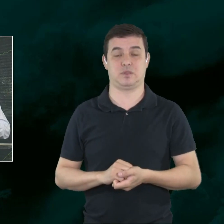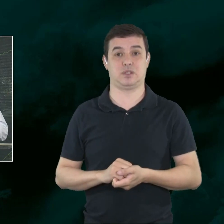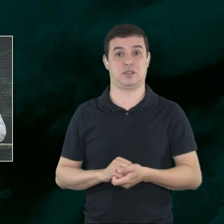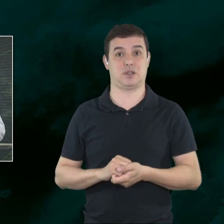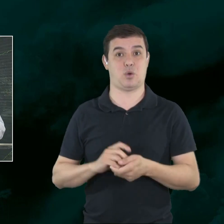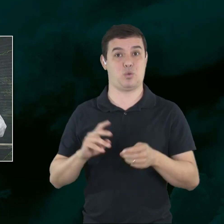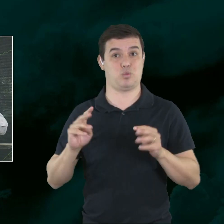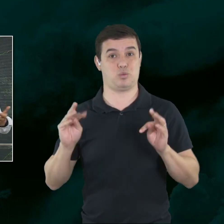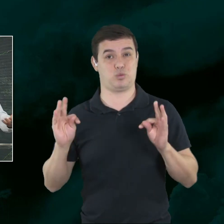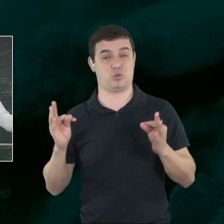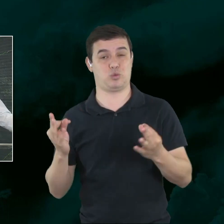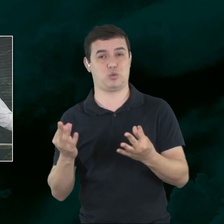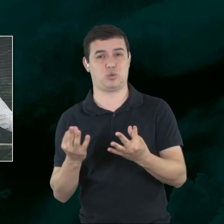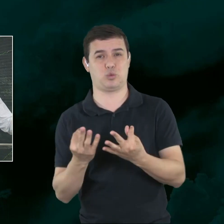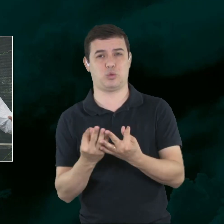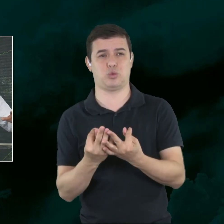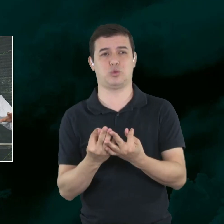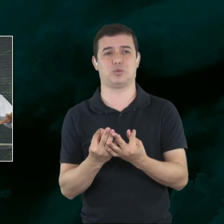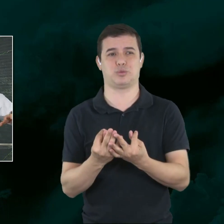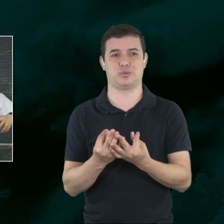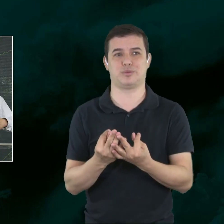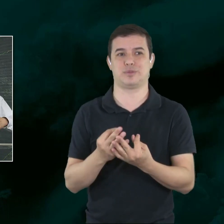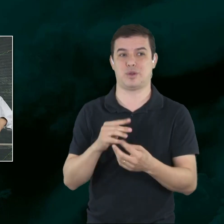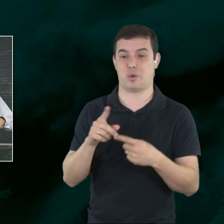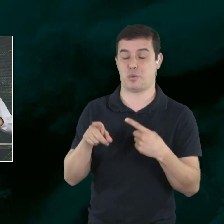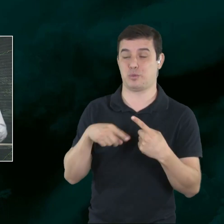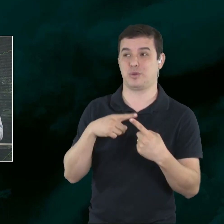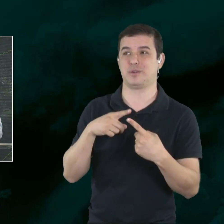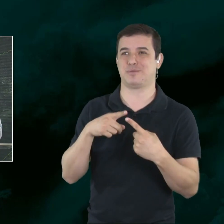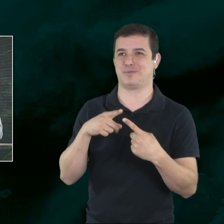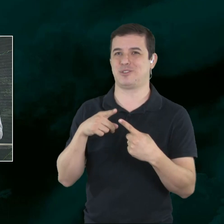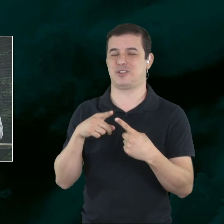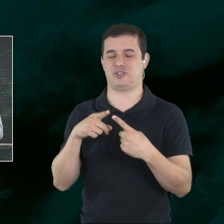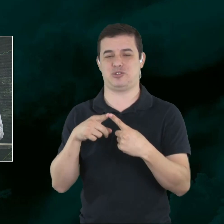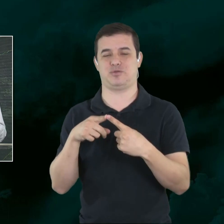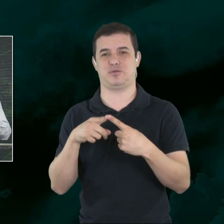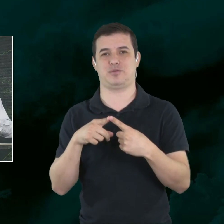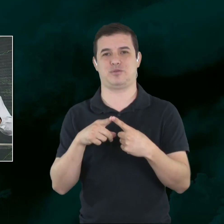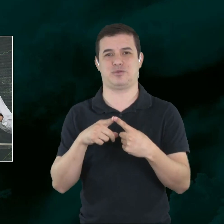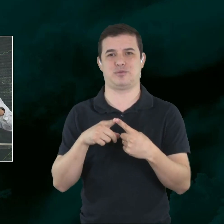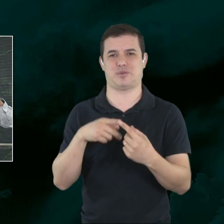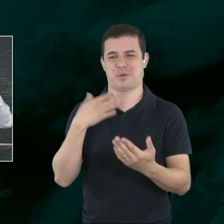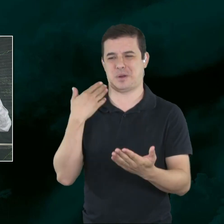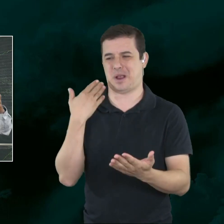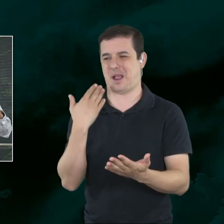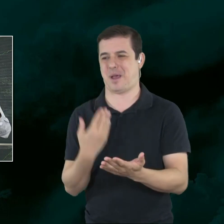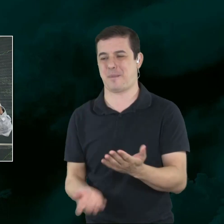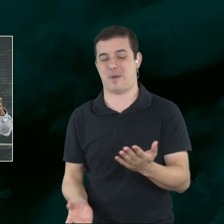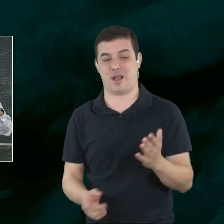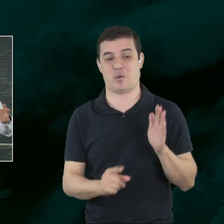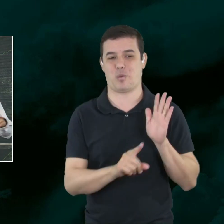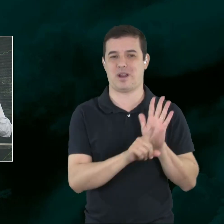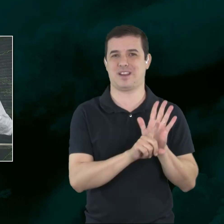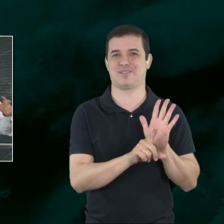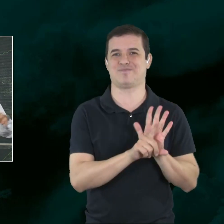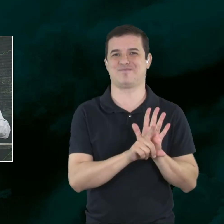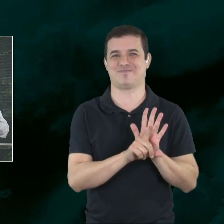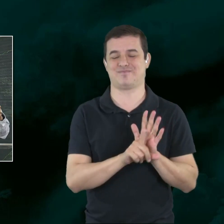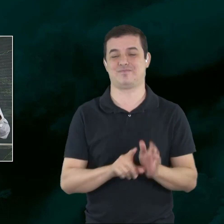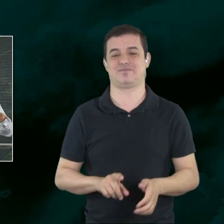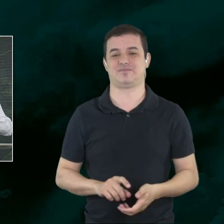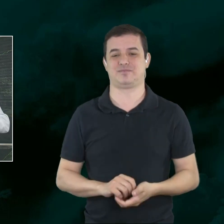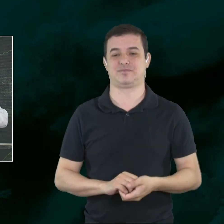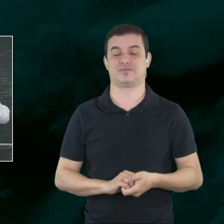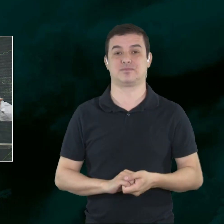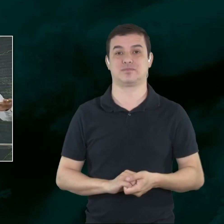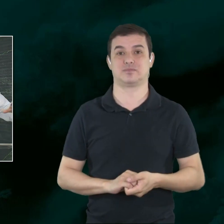a derrubar, né, a lei que ainda segura a sociedade humana. Nós ainda temos uns certos conceitos éticos e